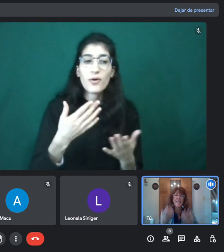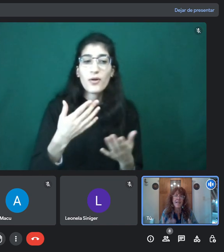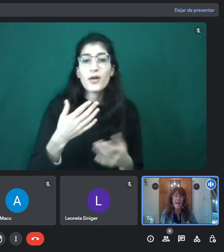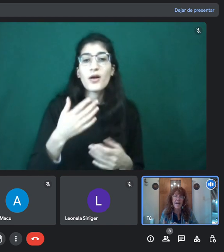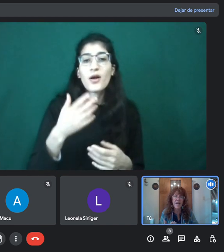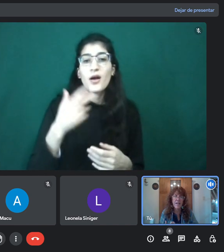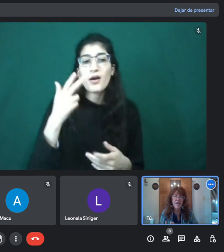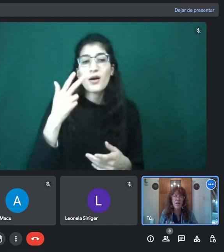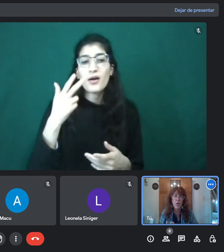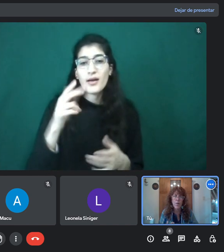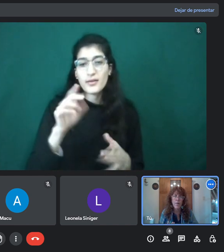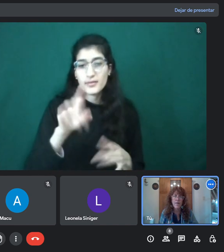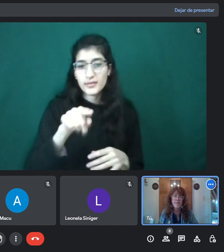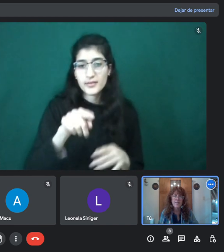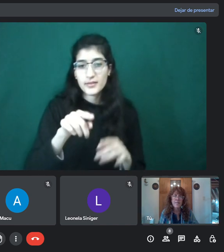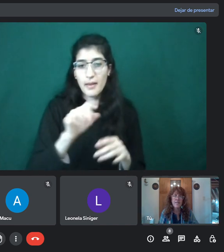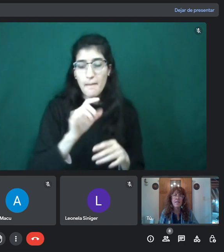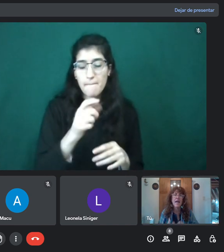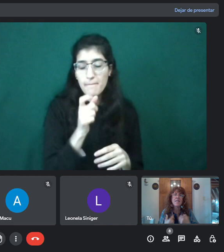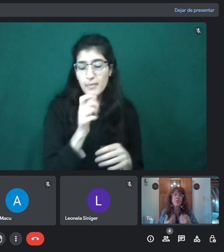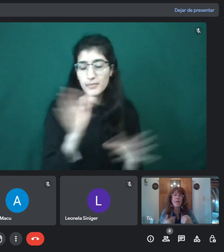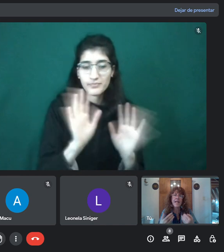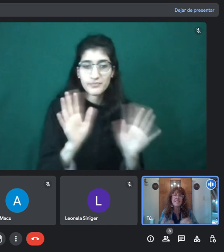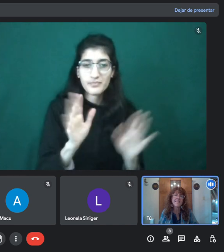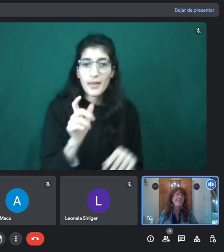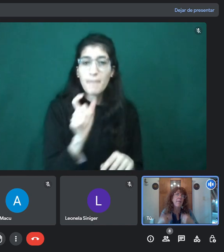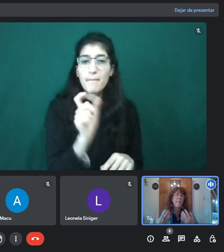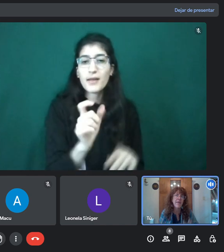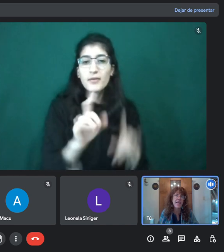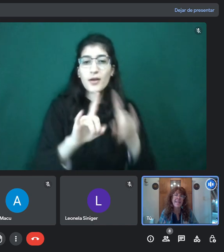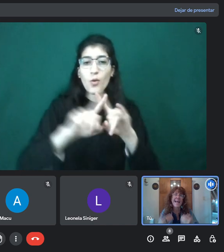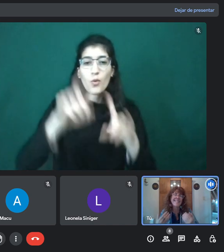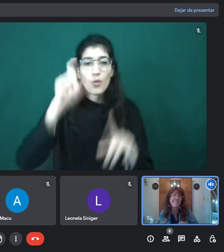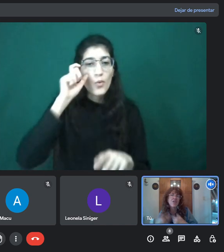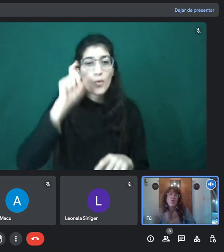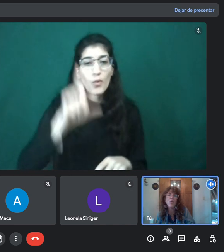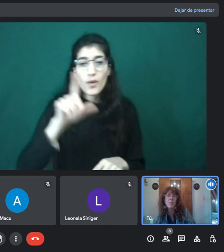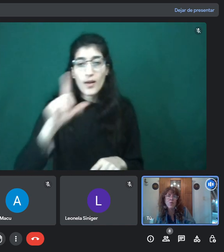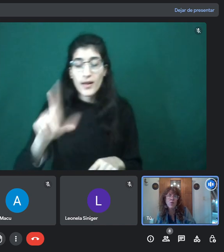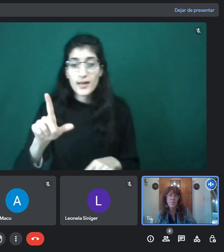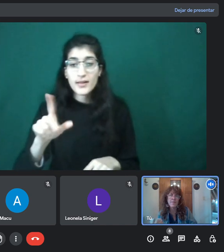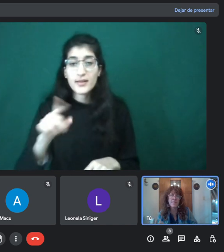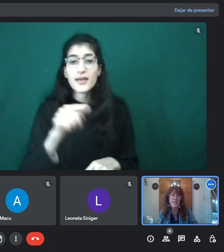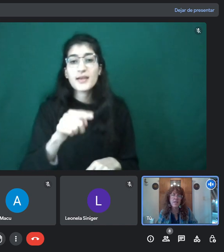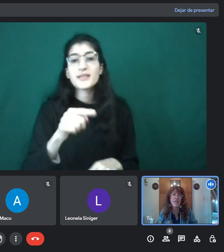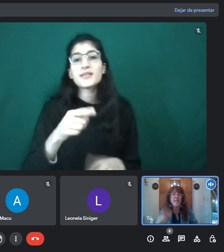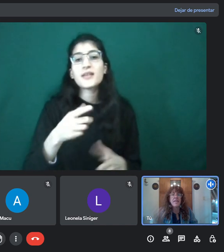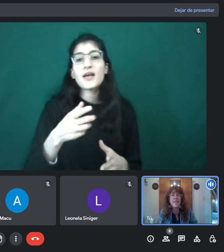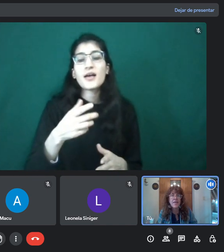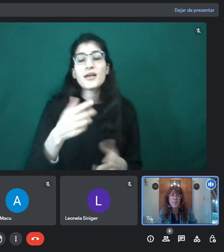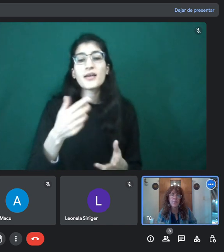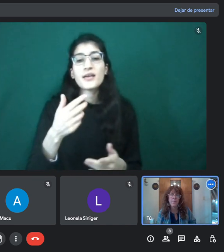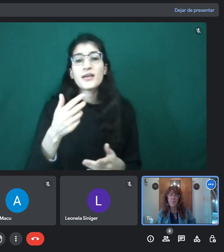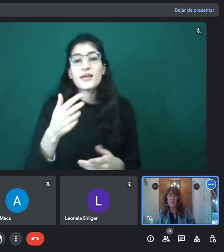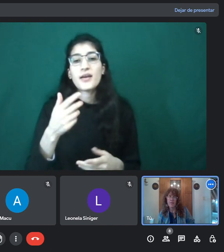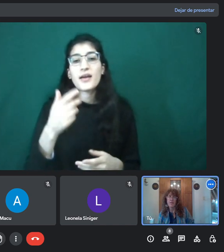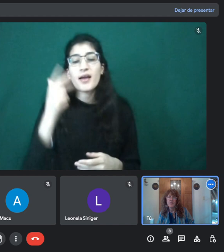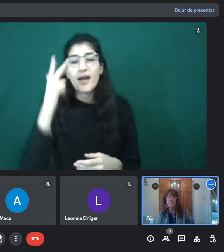agrega, Ah, ¿sí? As well as es también, así como, ¿sí? Y,